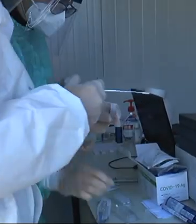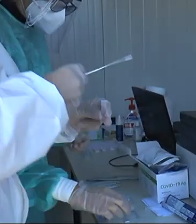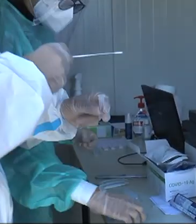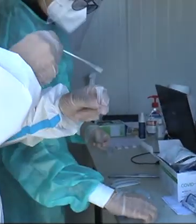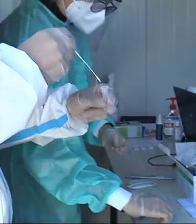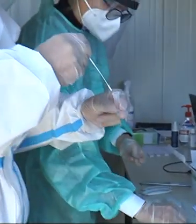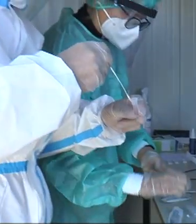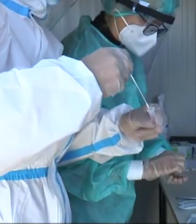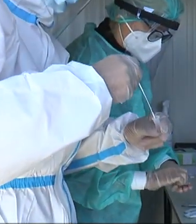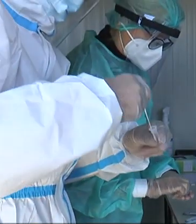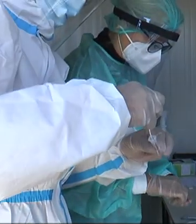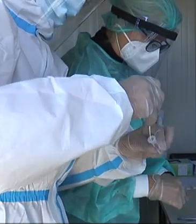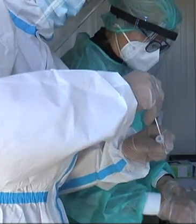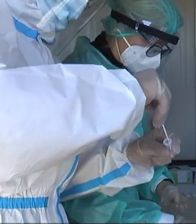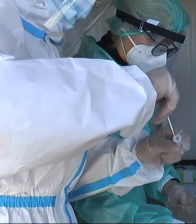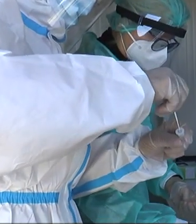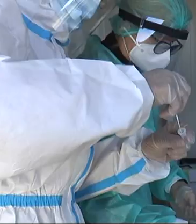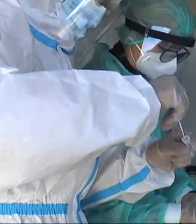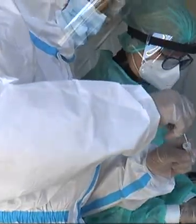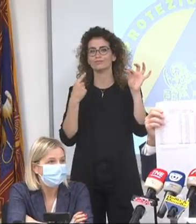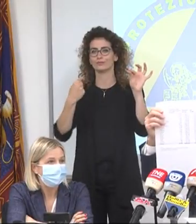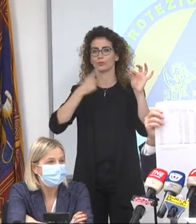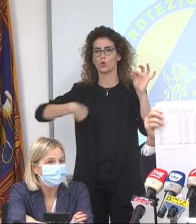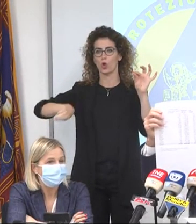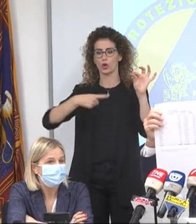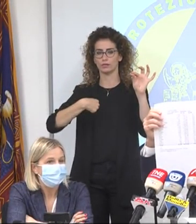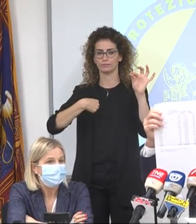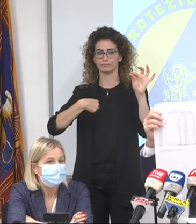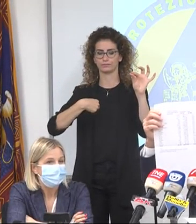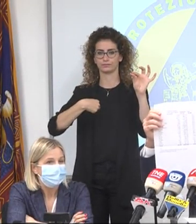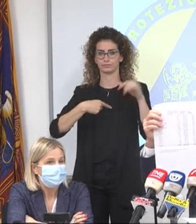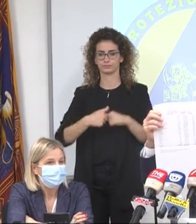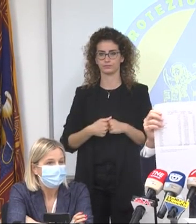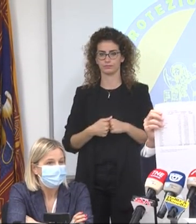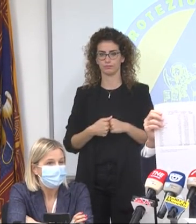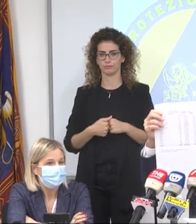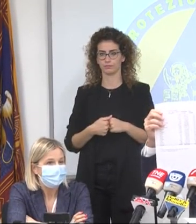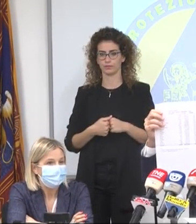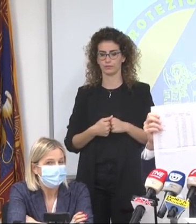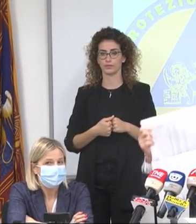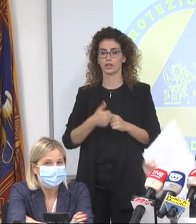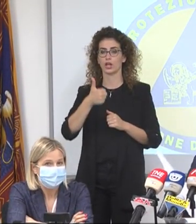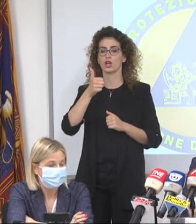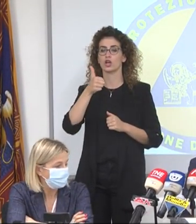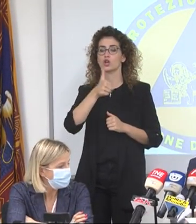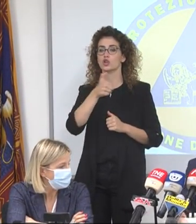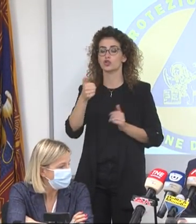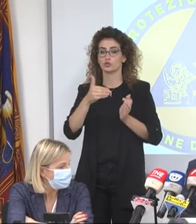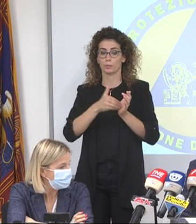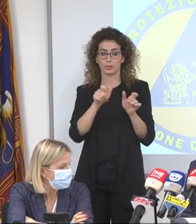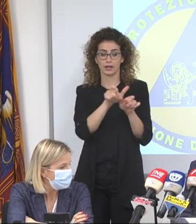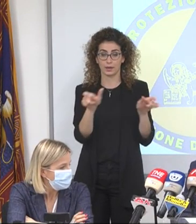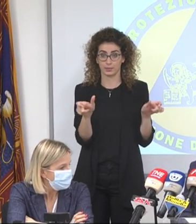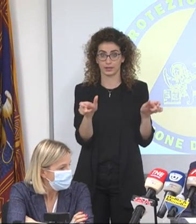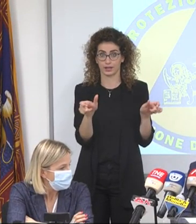in Veneto, il doppio della media nazionale. Siamo noi, quelli che fanno più tamponi su 100.000 abitanti in Italia. Per darvi un'idea,